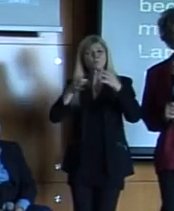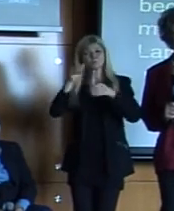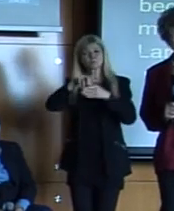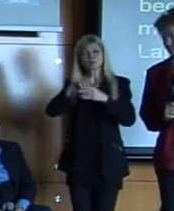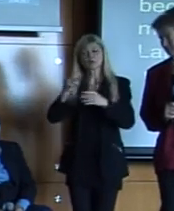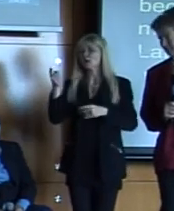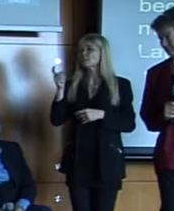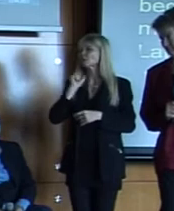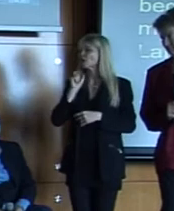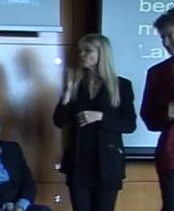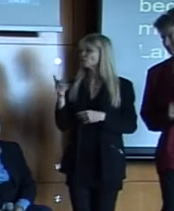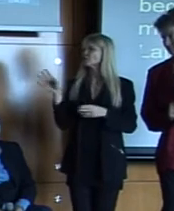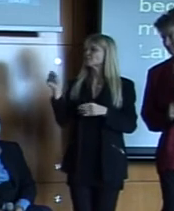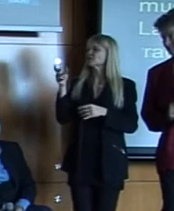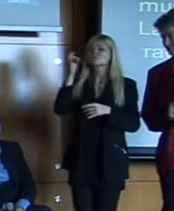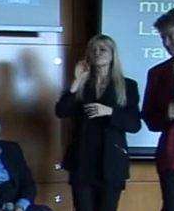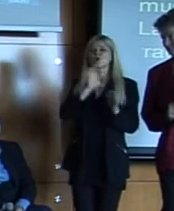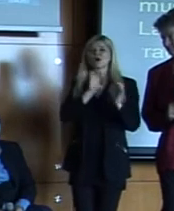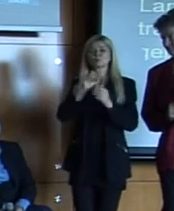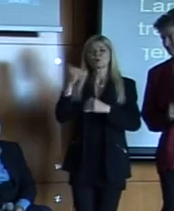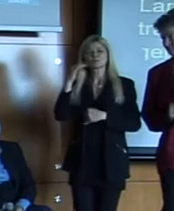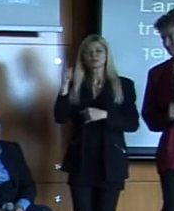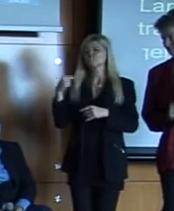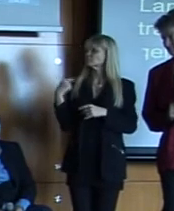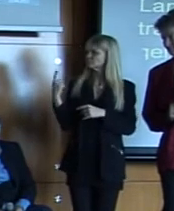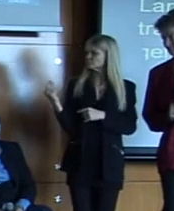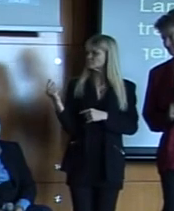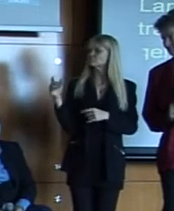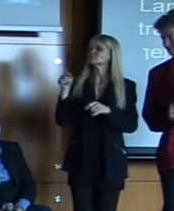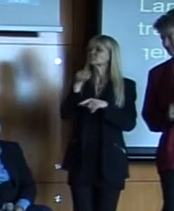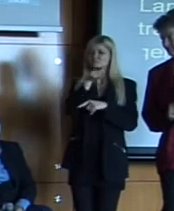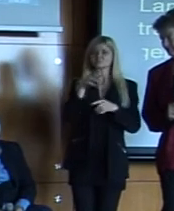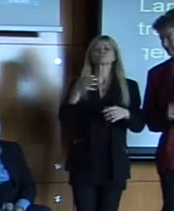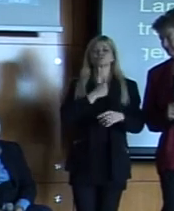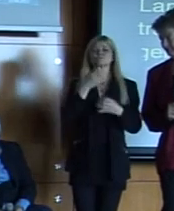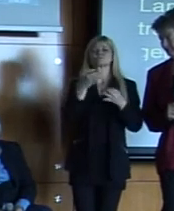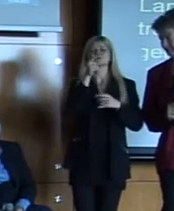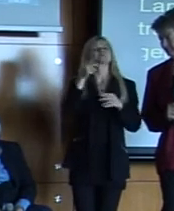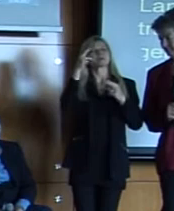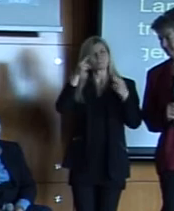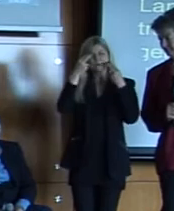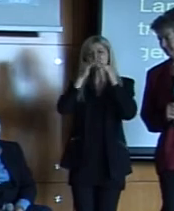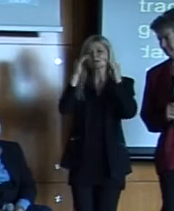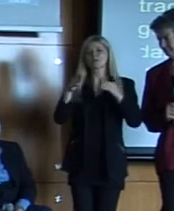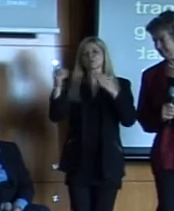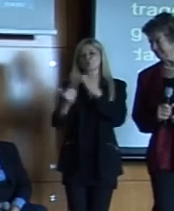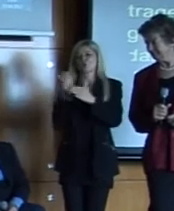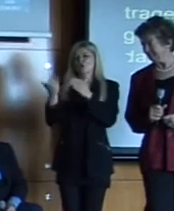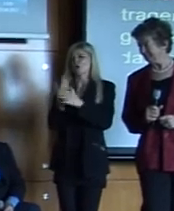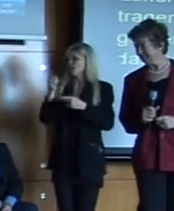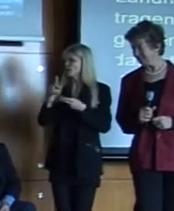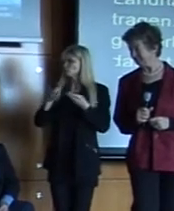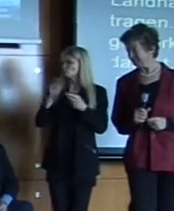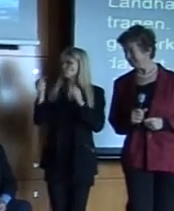Frau Abgeordneten Dranacher und mir es zumindest geschafft, dass wir das Blindenheim erneuert haben und auch Möbel gefunden haben dafür. Wir haben uns